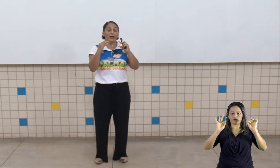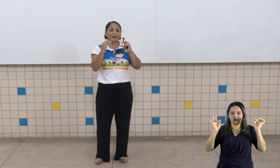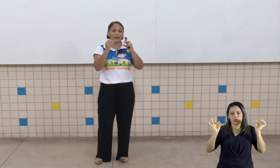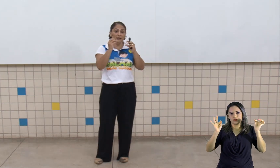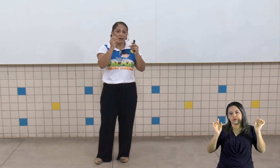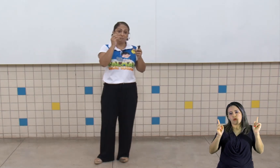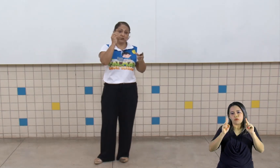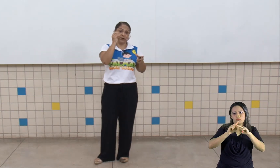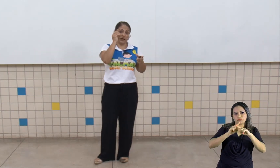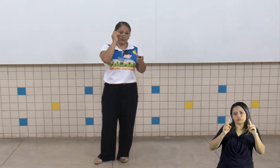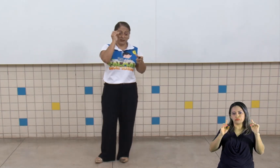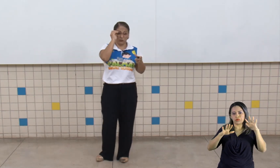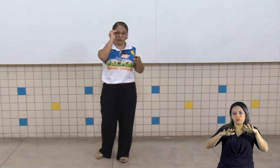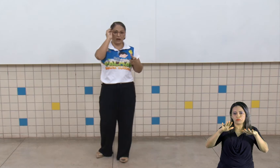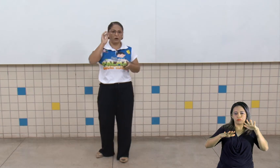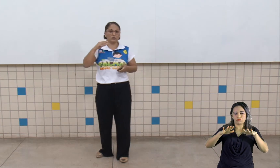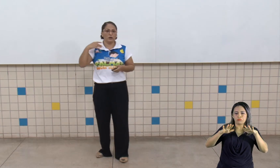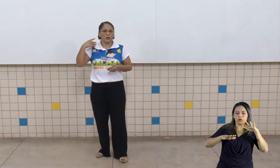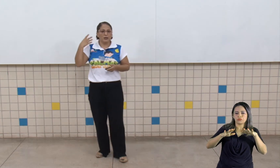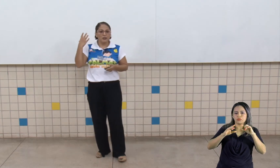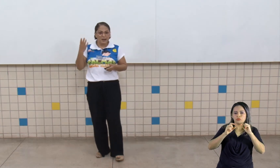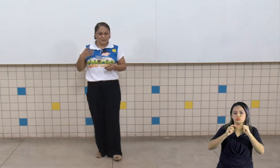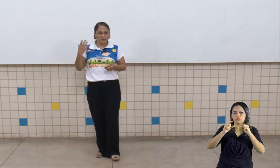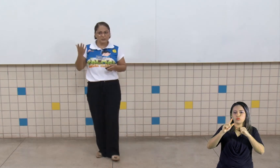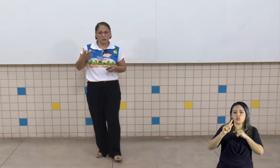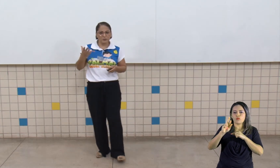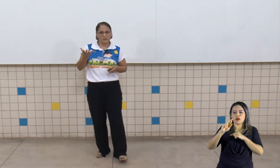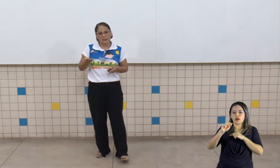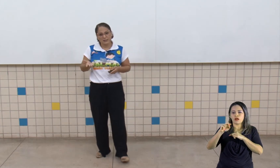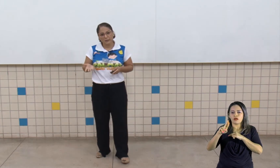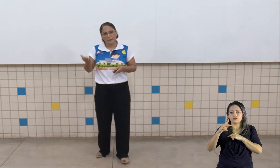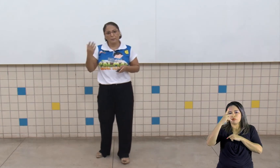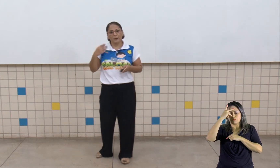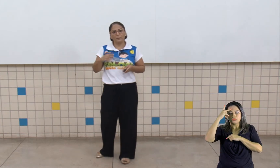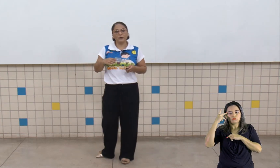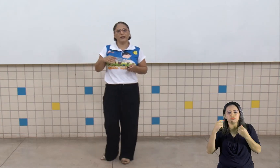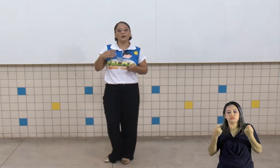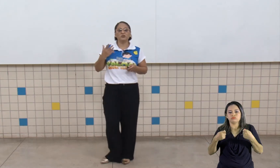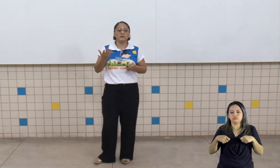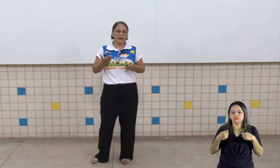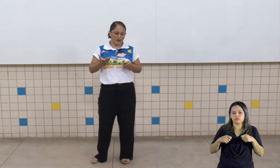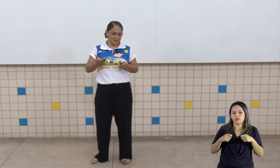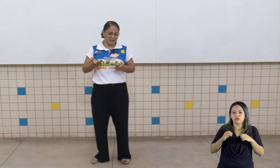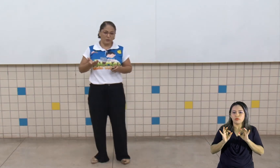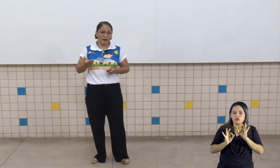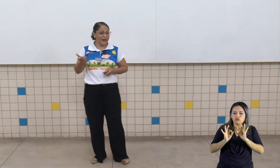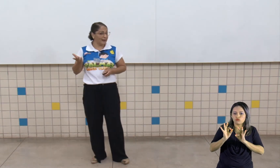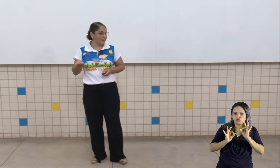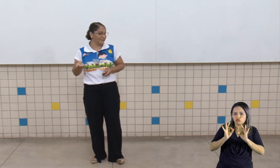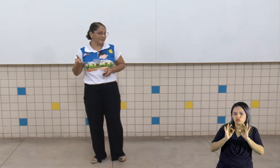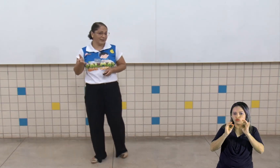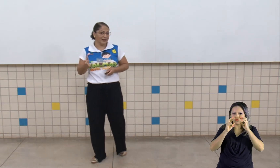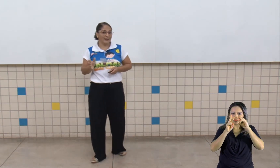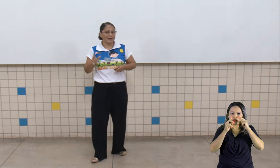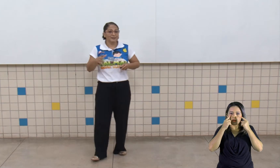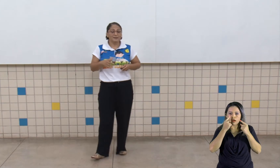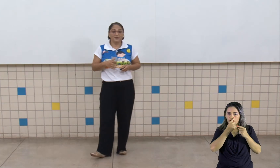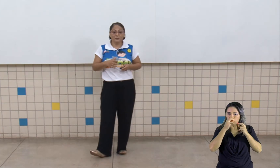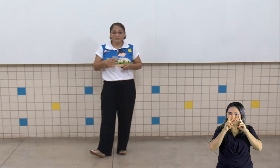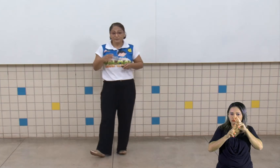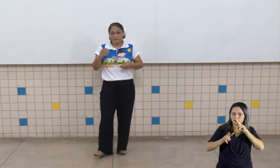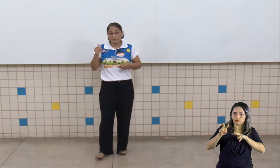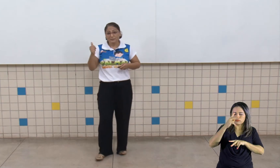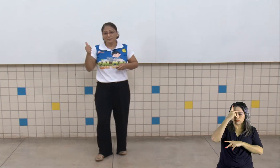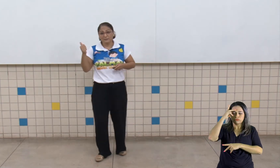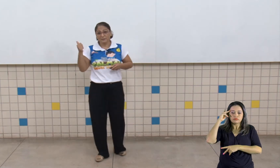dependendo da deficiência e do grau que essa pessoa precisa para poder ajustar a visão para ela, né?